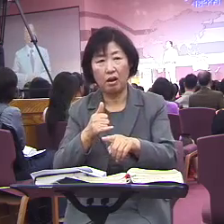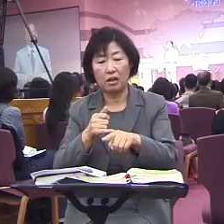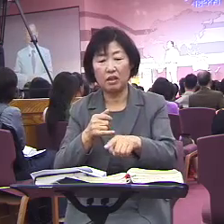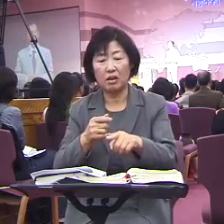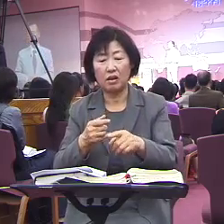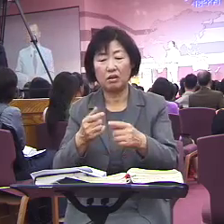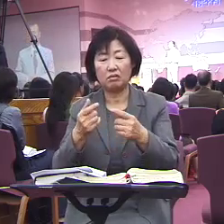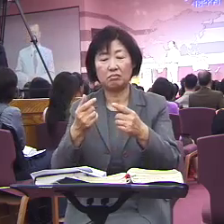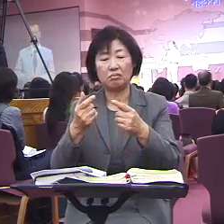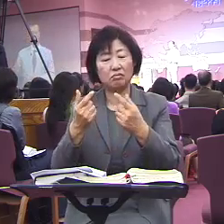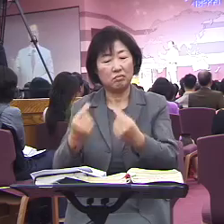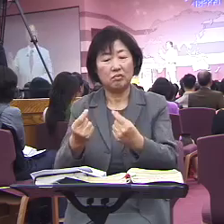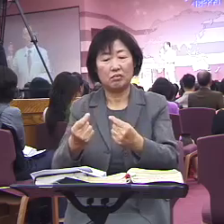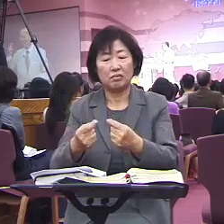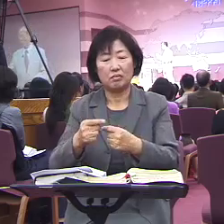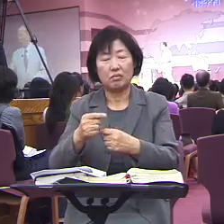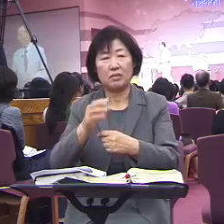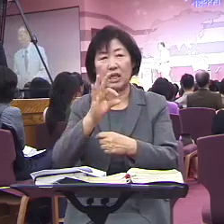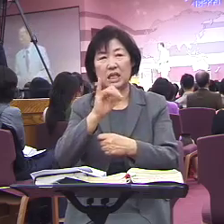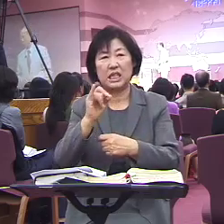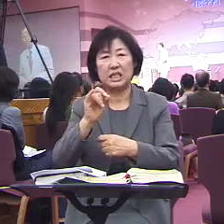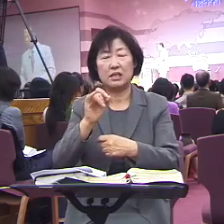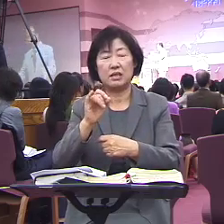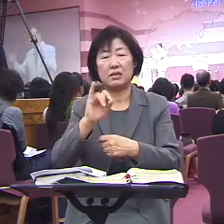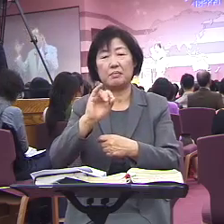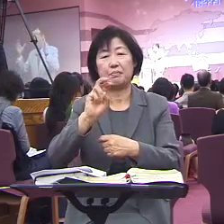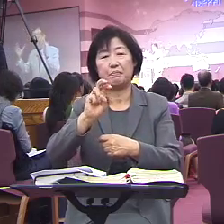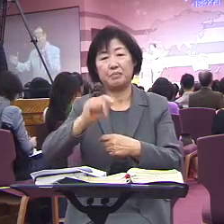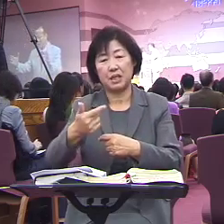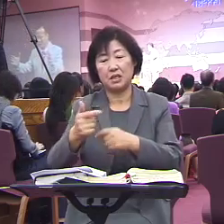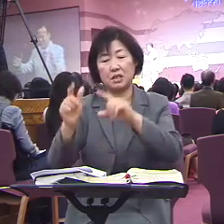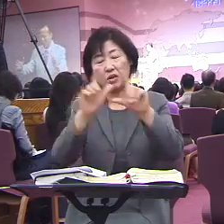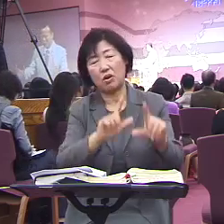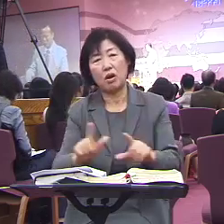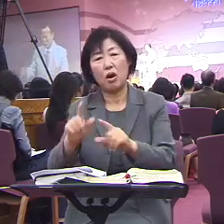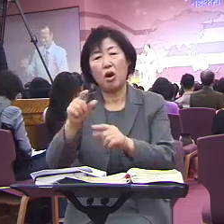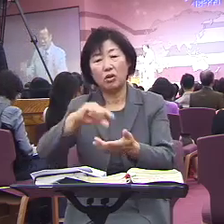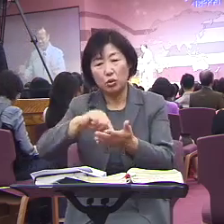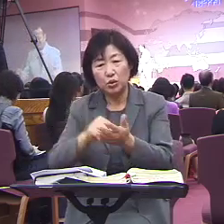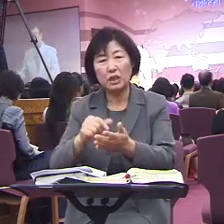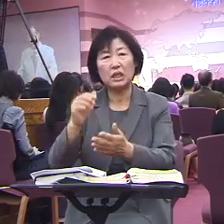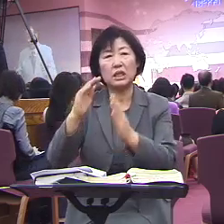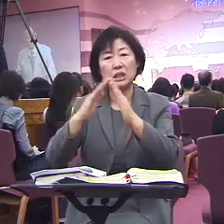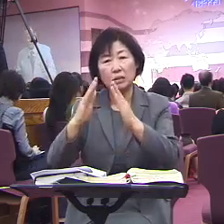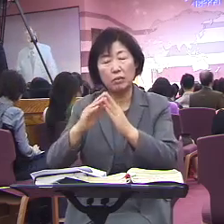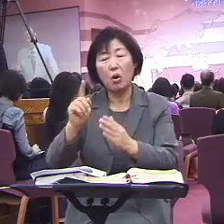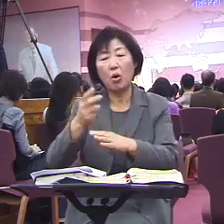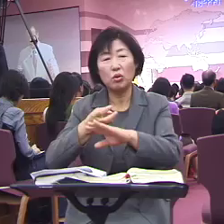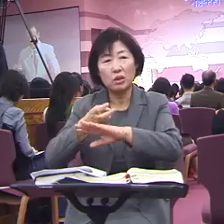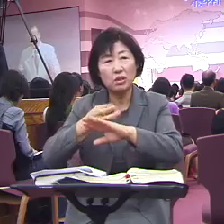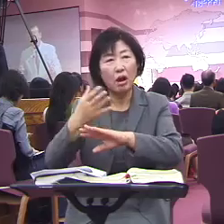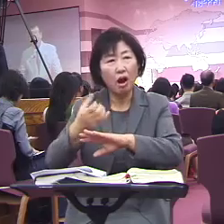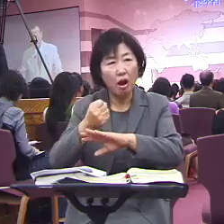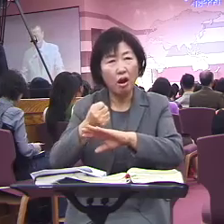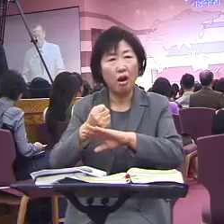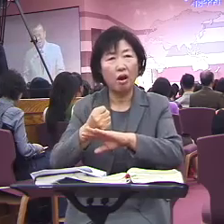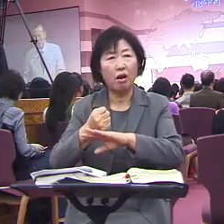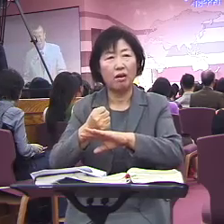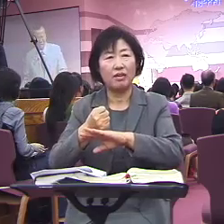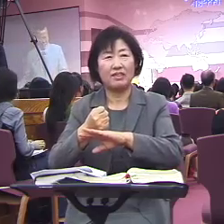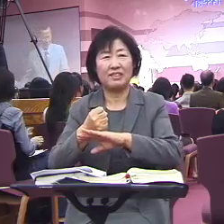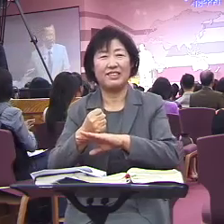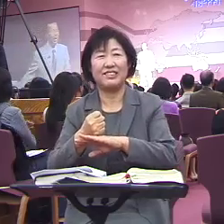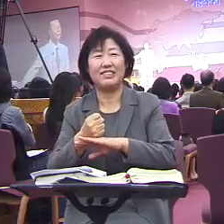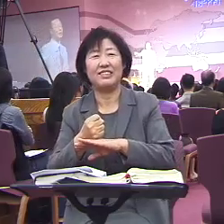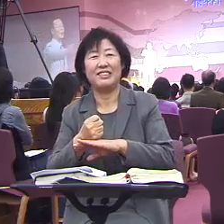이러한 원이 있겠죠. 내가 이민생활 이 정도로 했으면 어느 정도의 집, 어느 정도의 차를 갖지 아니하면 나는 이민생활에 성공한